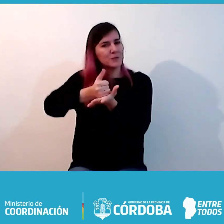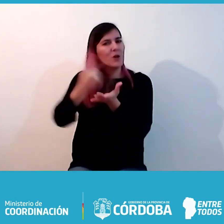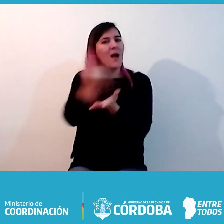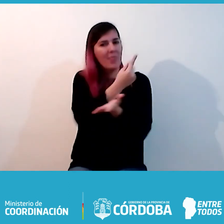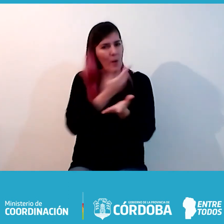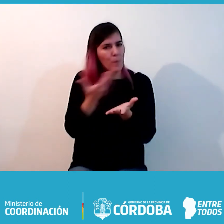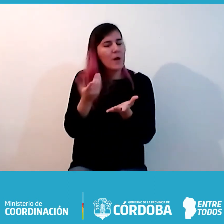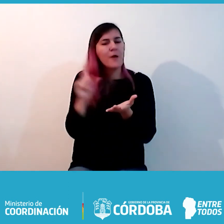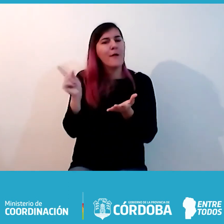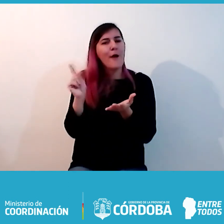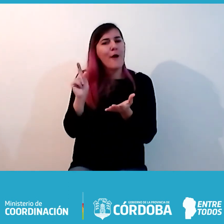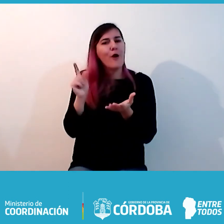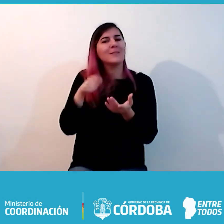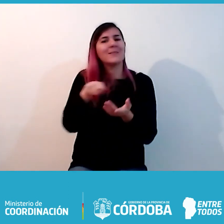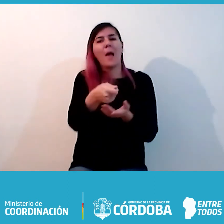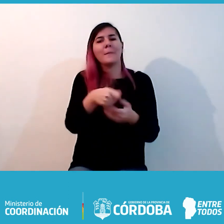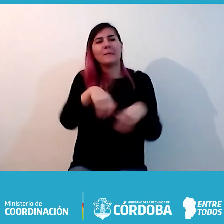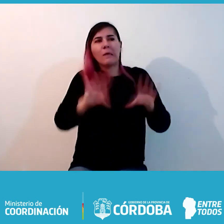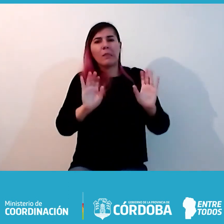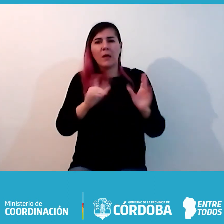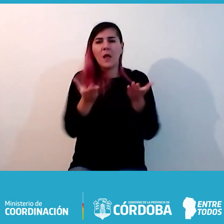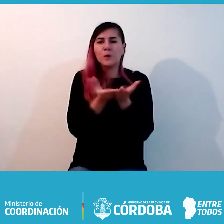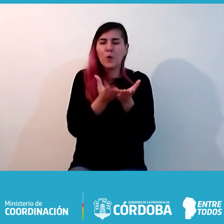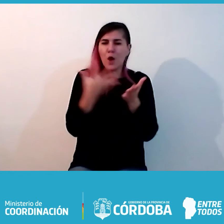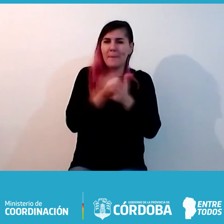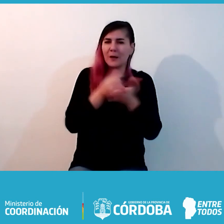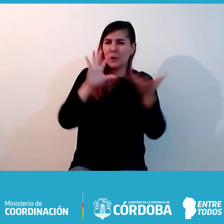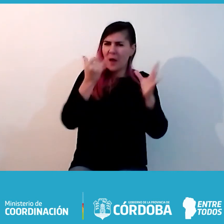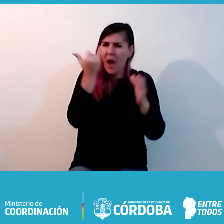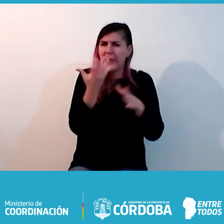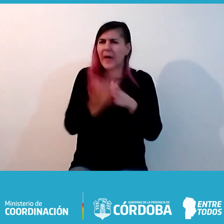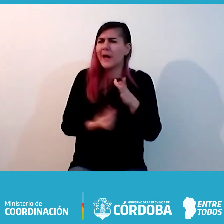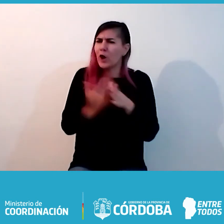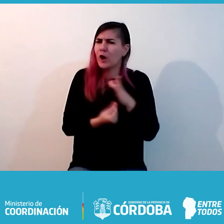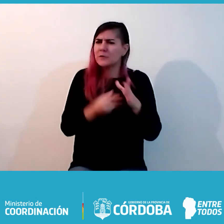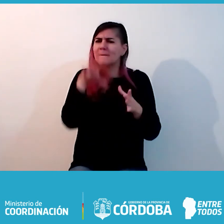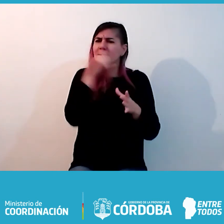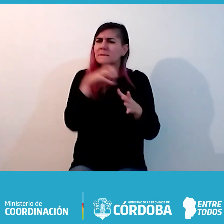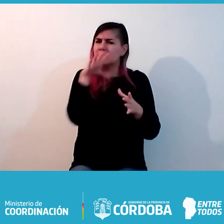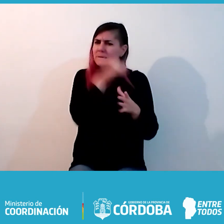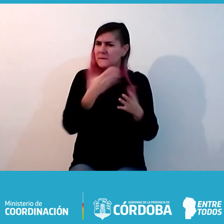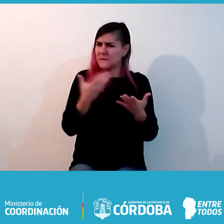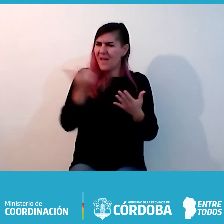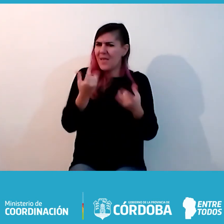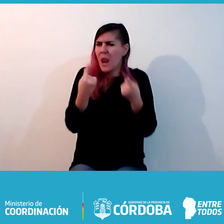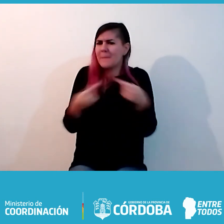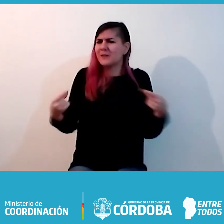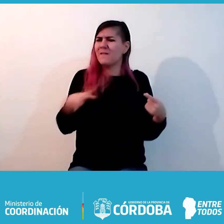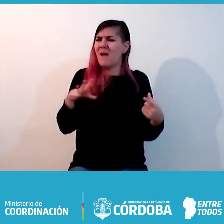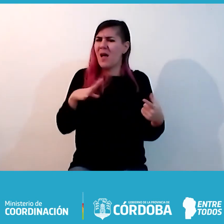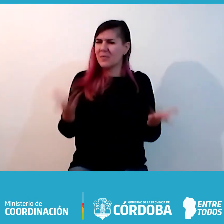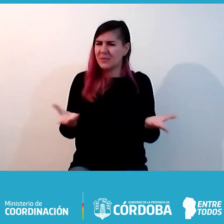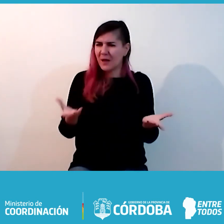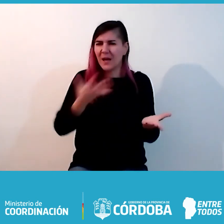no debe asumirse como un trámite. El estudio de impacto ambiental presenta errores y omisiones, considera que carece de elementos objetivos y